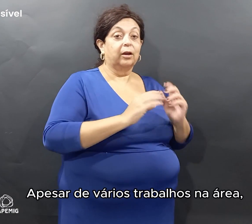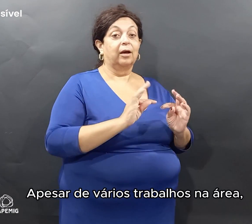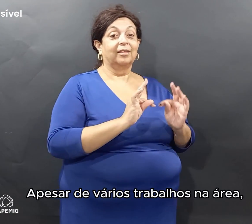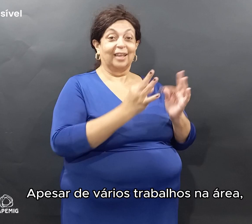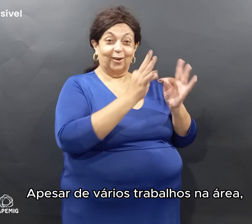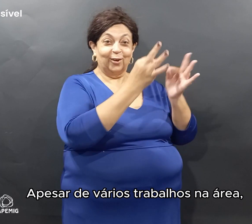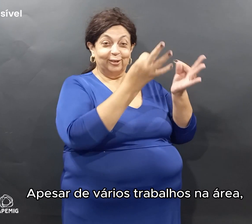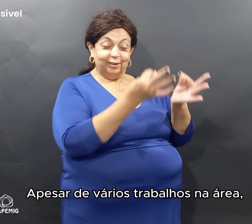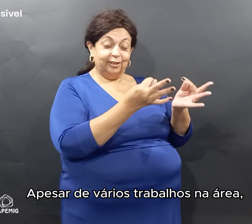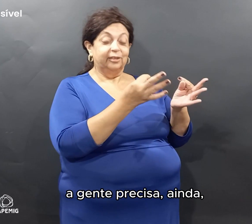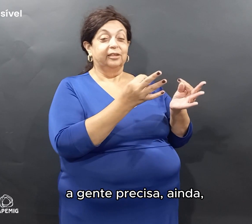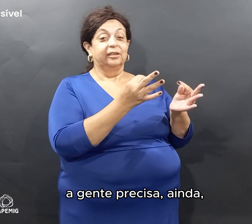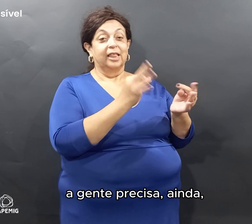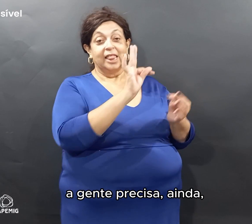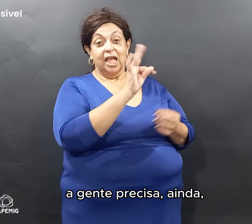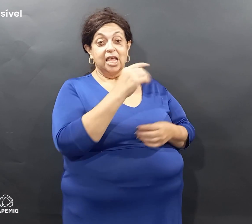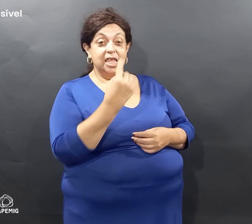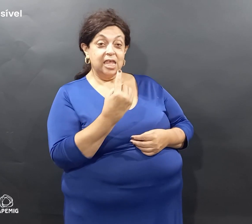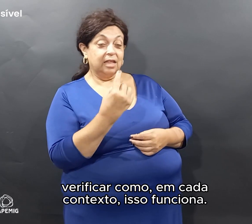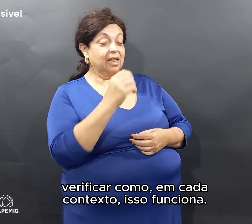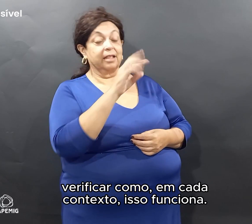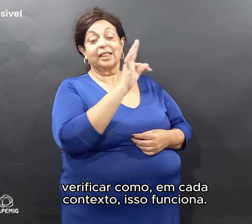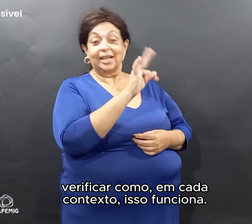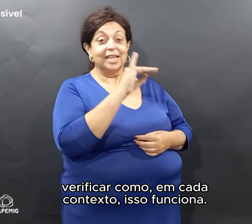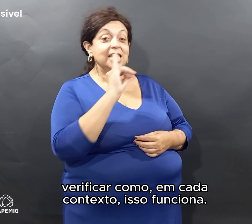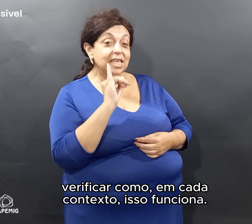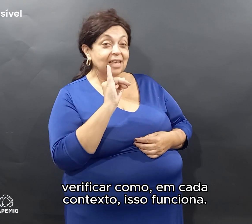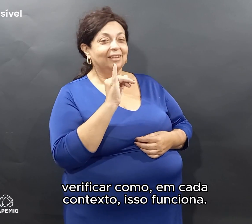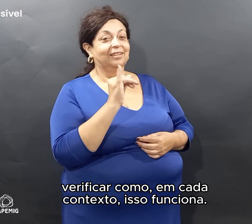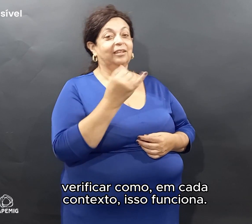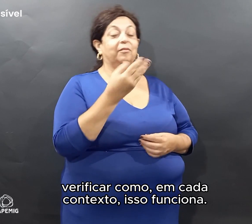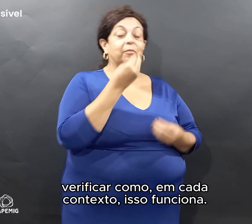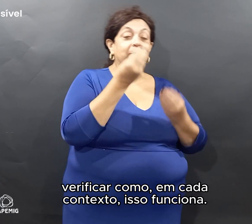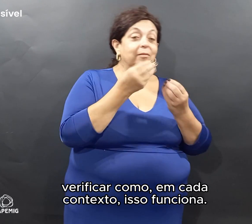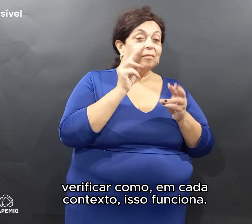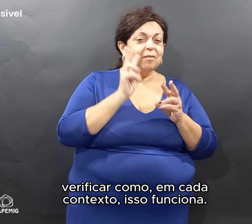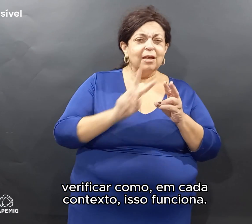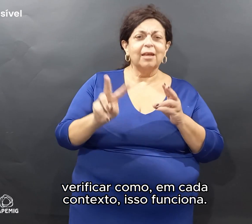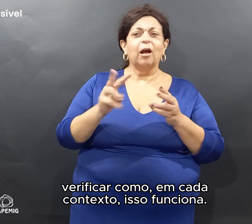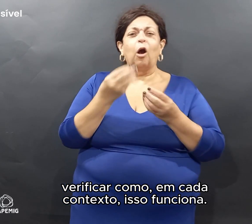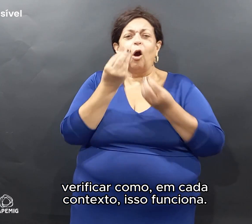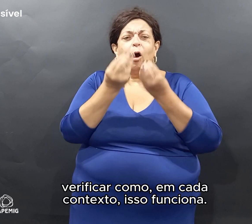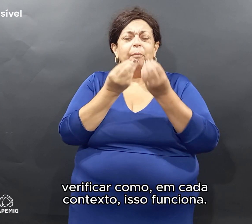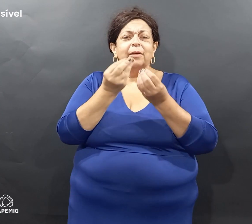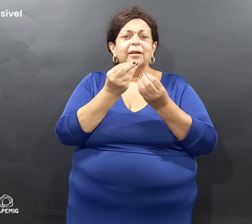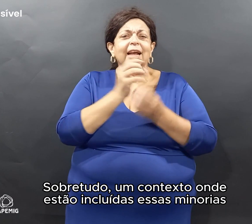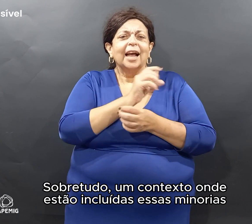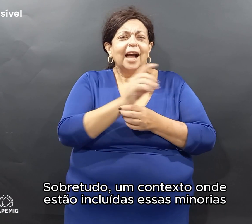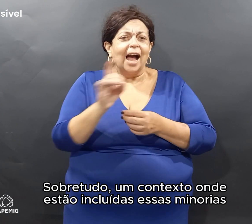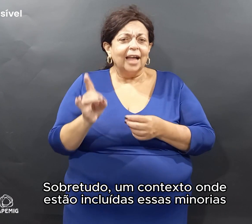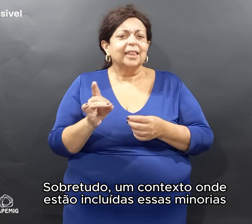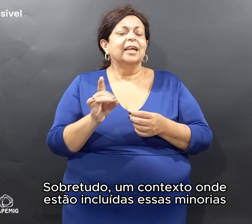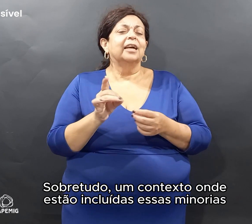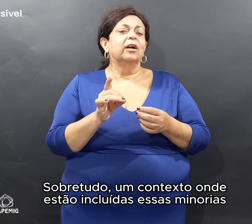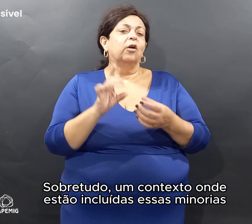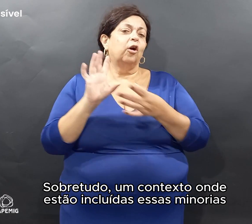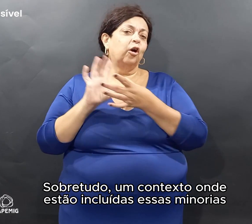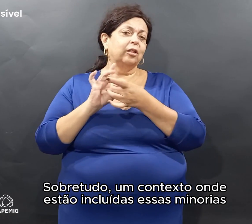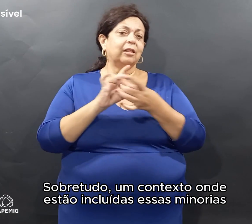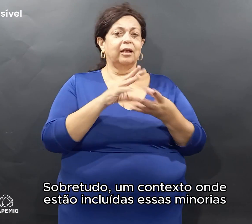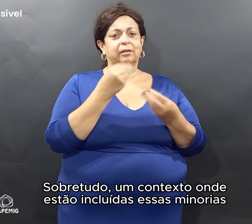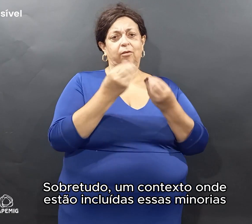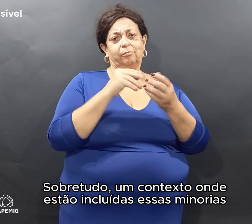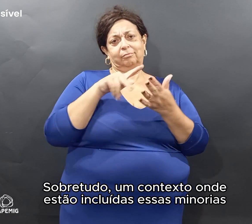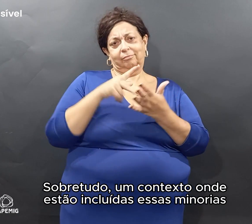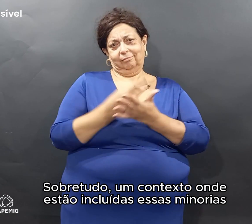de vários trabalhos na área, a gente precisa ainda verificar como em cada contexto isso funciona. Sobretudo no contexto onde